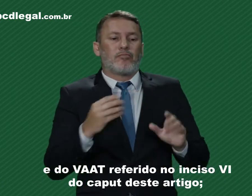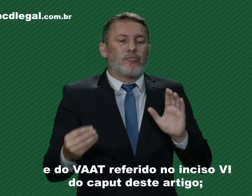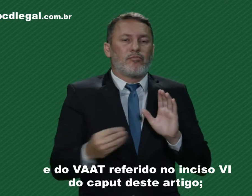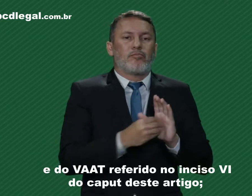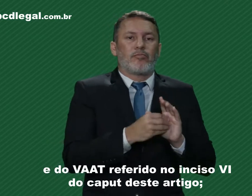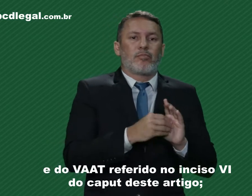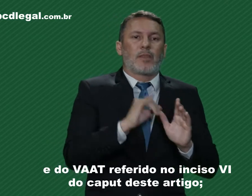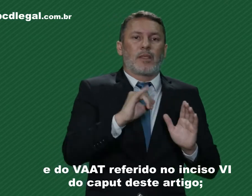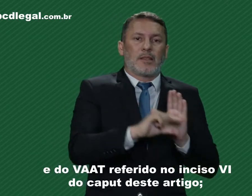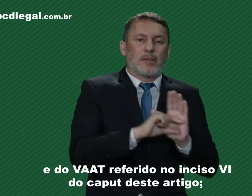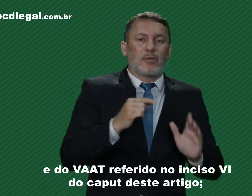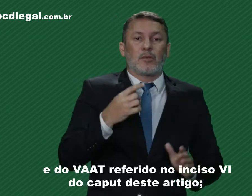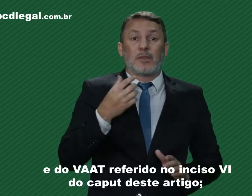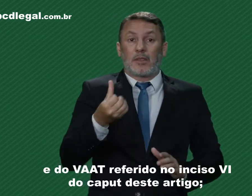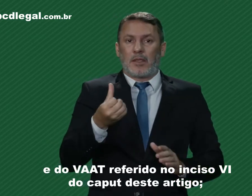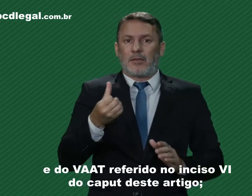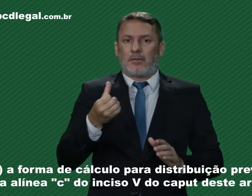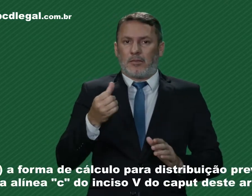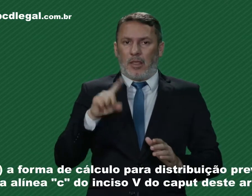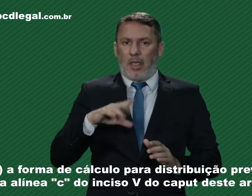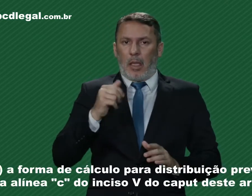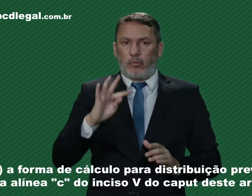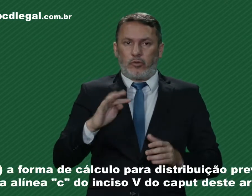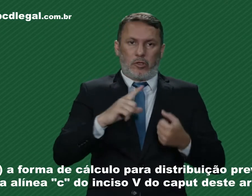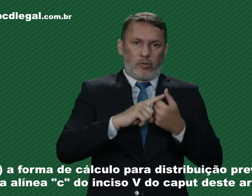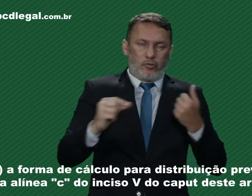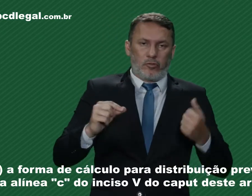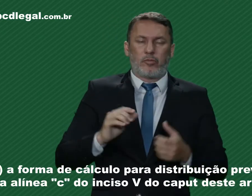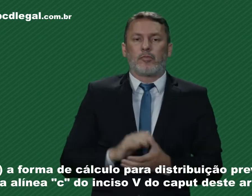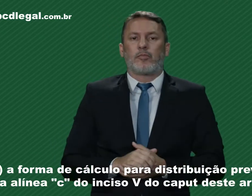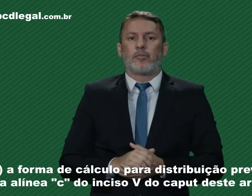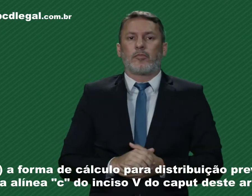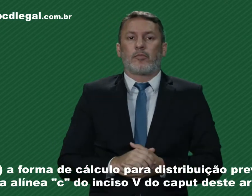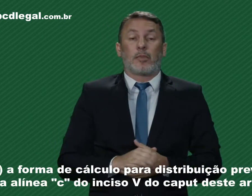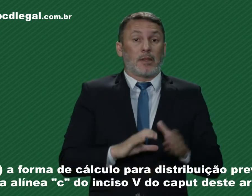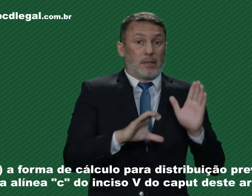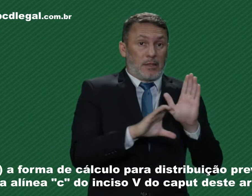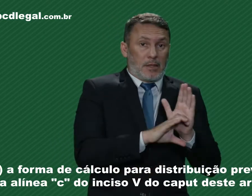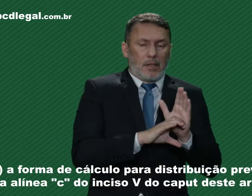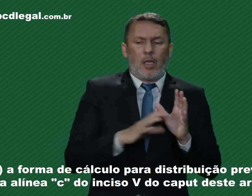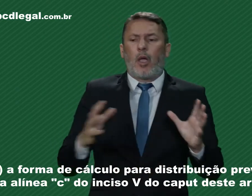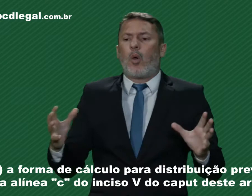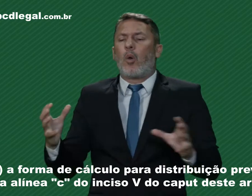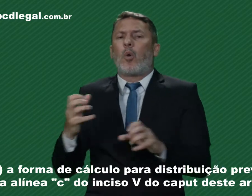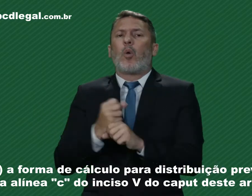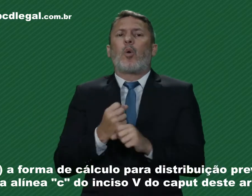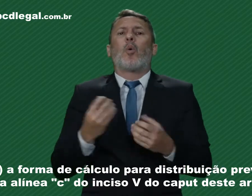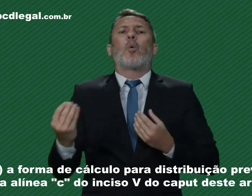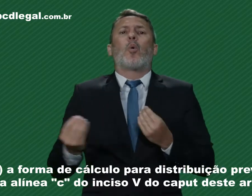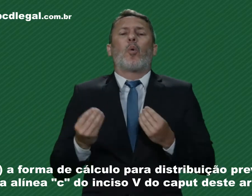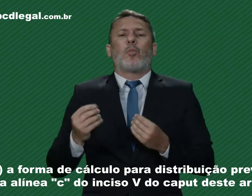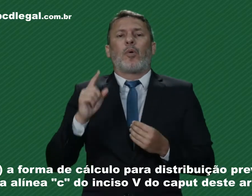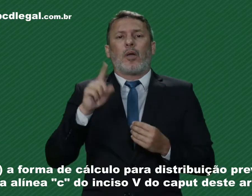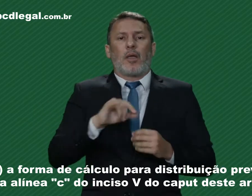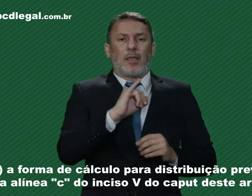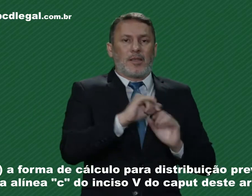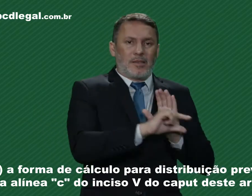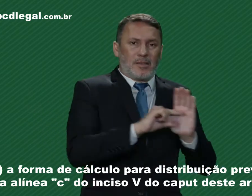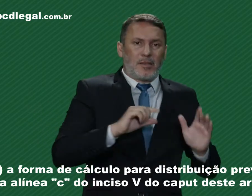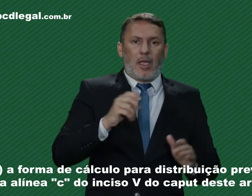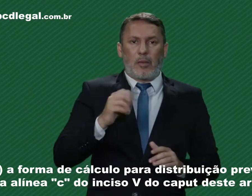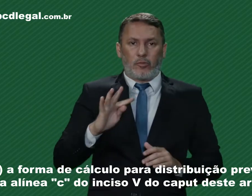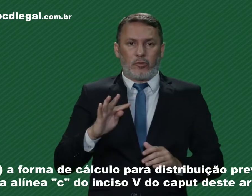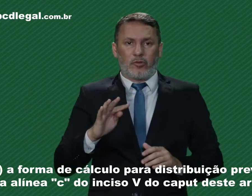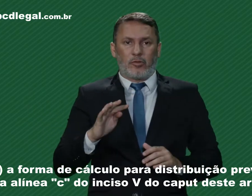referido no inciso 6 do caput deste artigo. A linha C, a forma de cálculo para a distribuição prevista na linha C